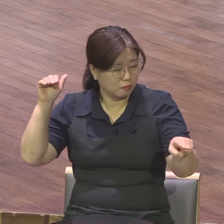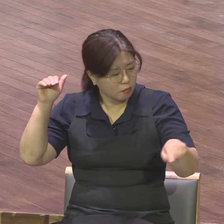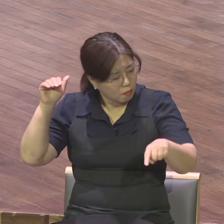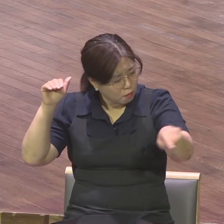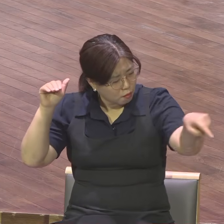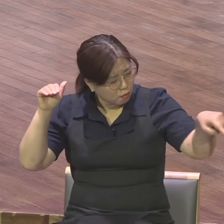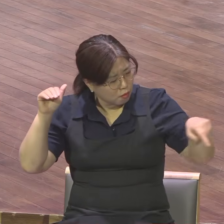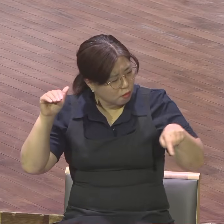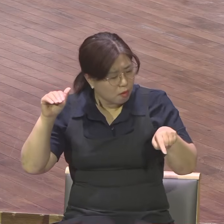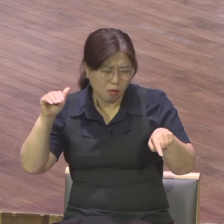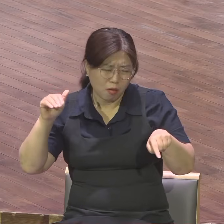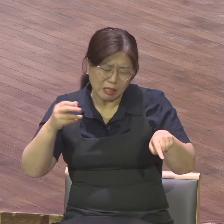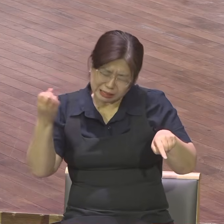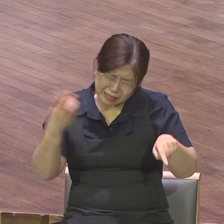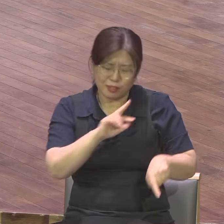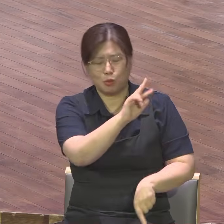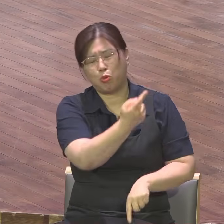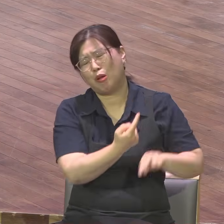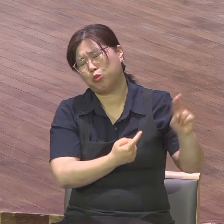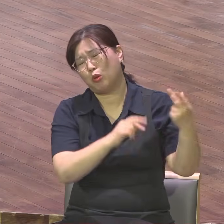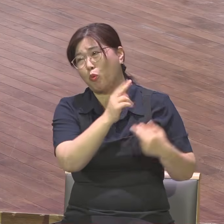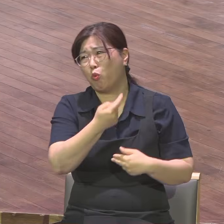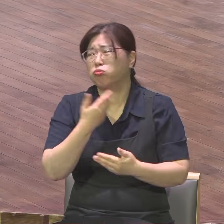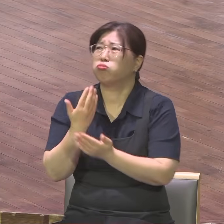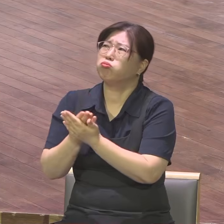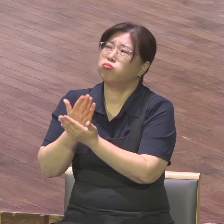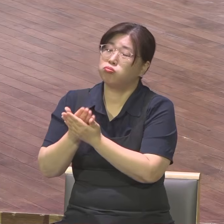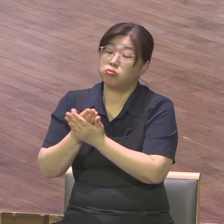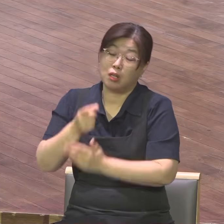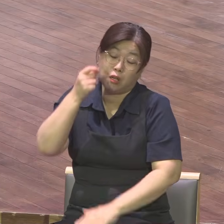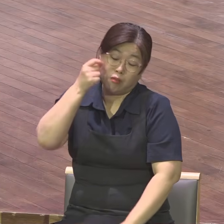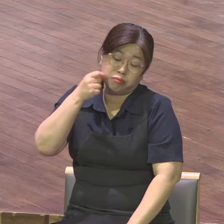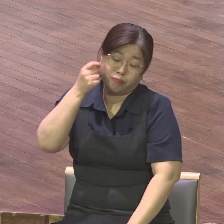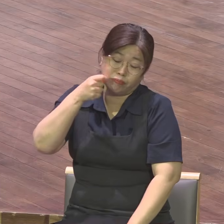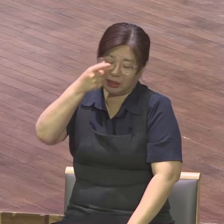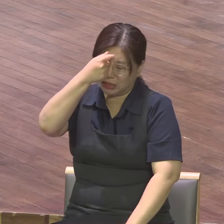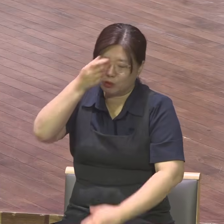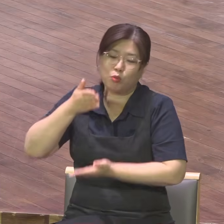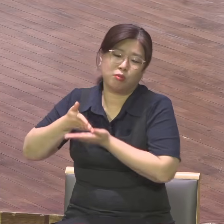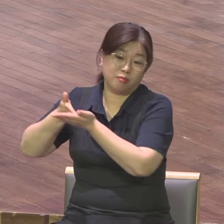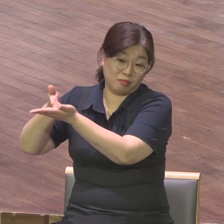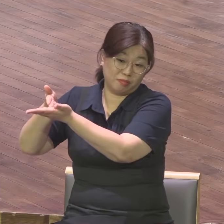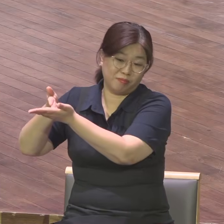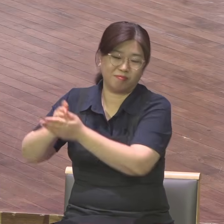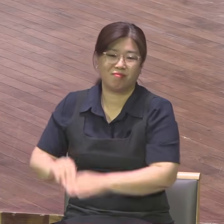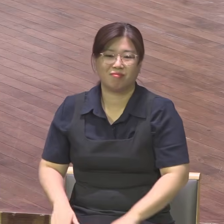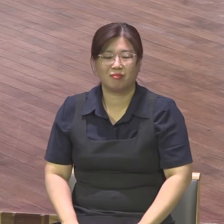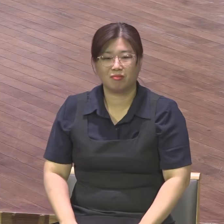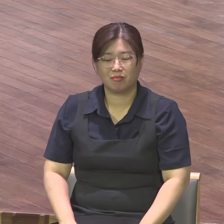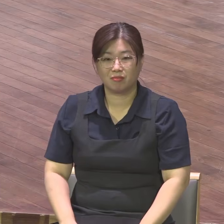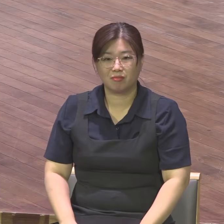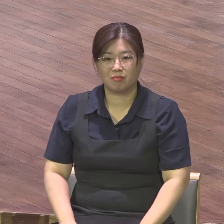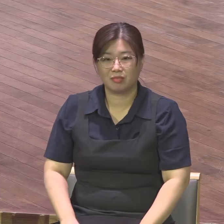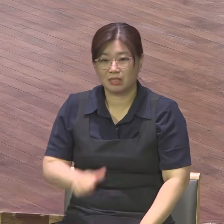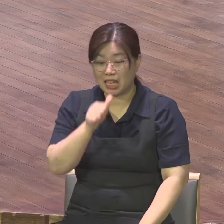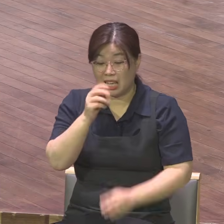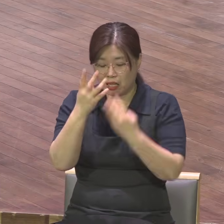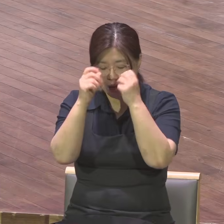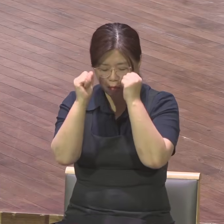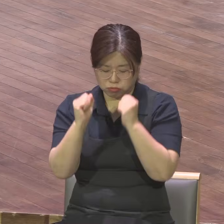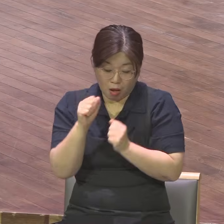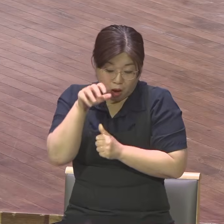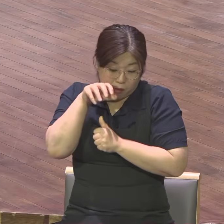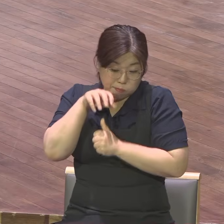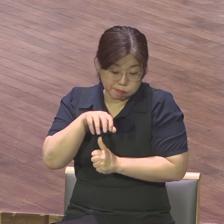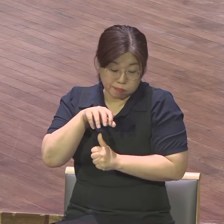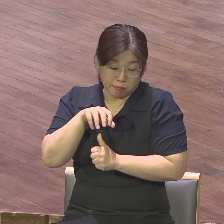돌이킬 수 있도록 이들을 변화시켜 달라고 호소하죠. 자신이 감옥에 갇혀 있으니까 메시지를